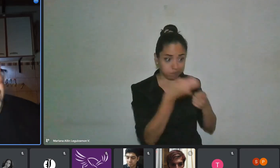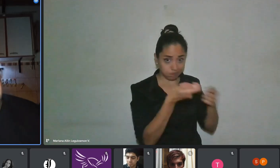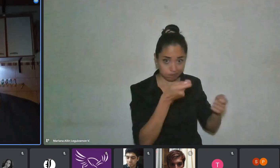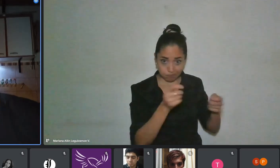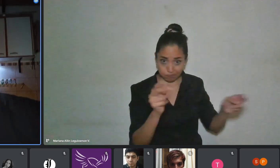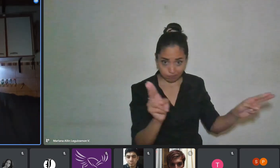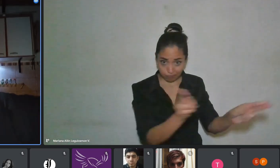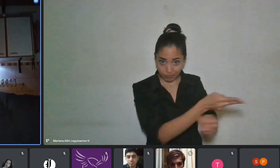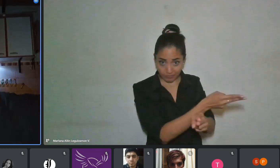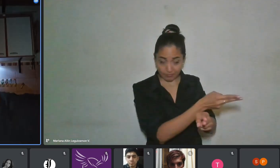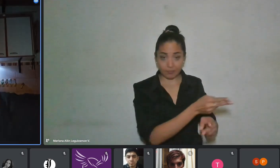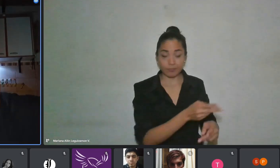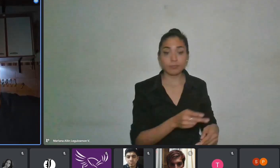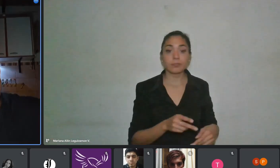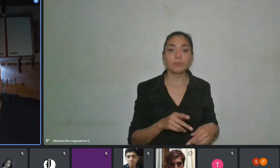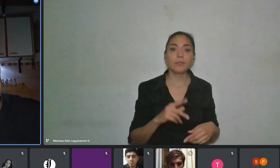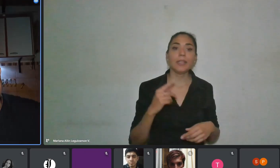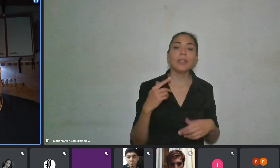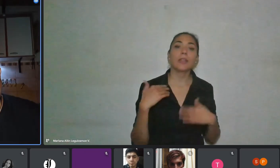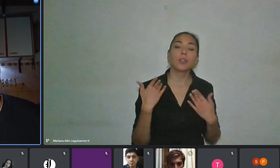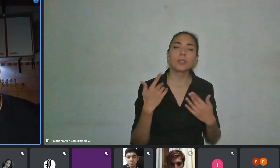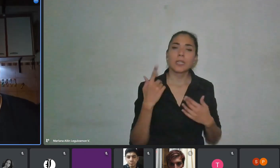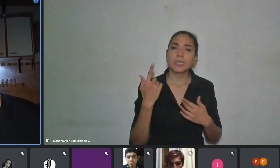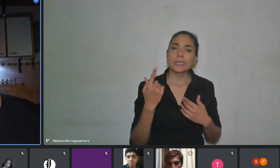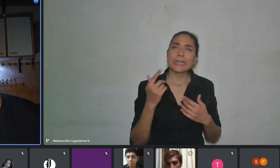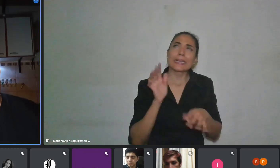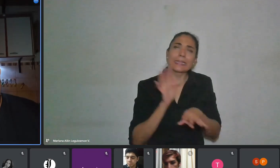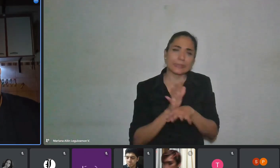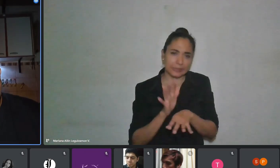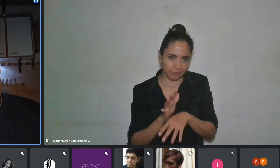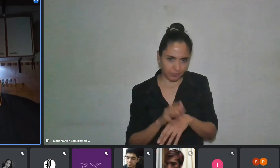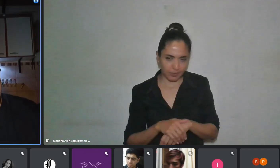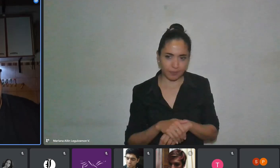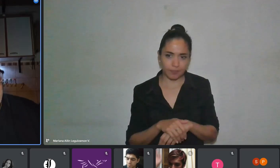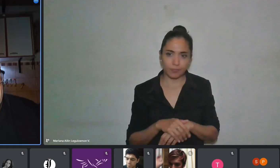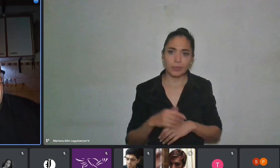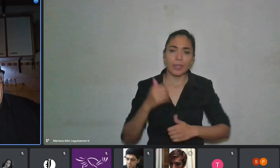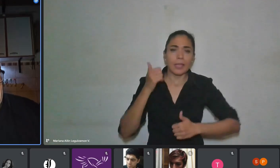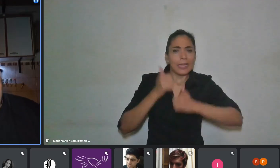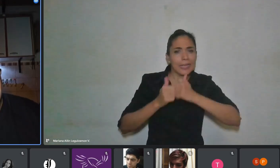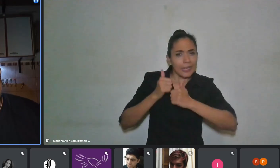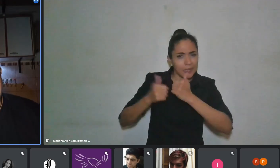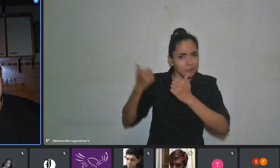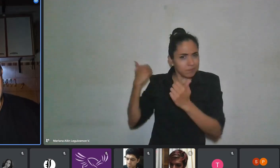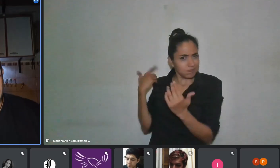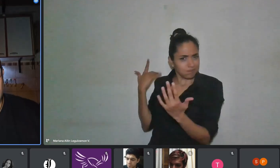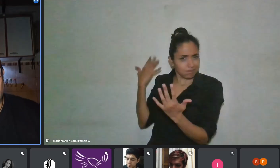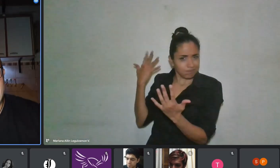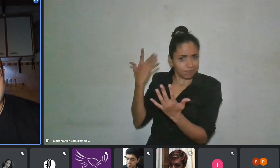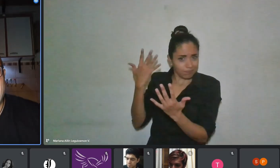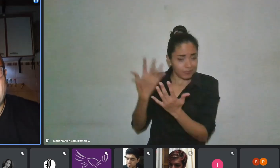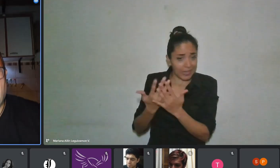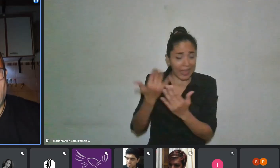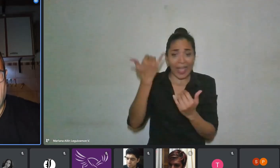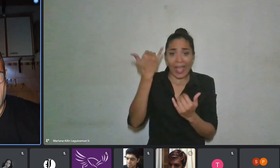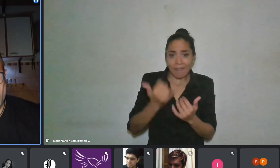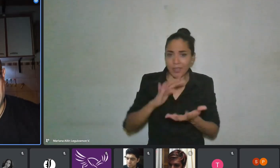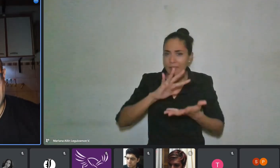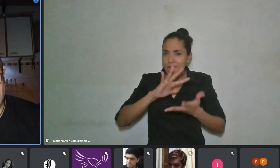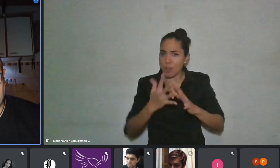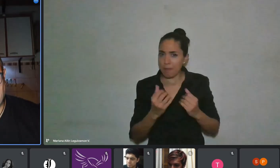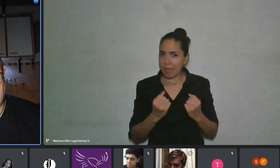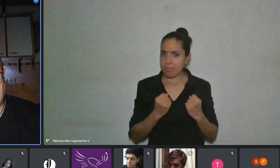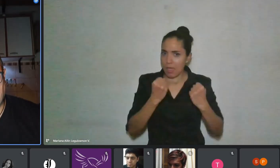es, nosotros venimos de toda una historia en la cual había un ejercicio ilimitado del